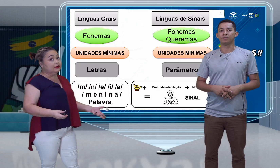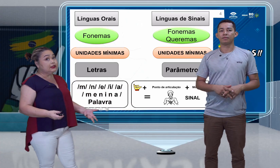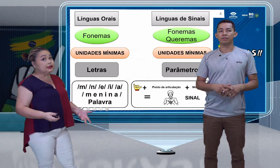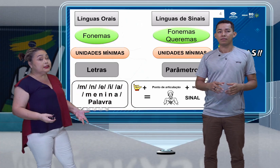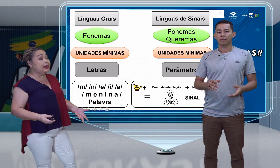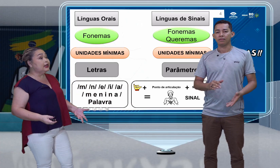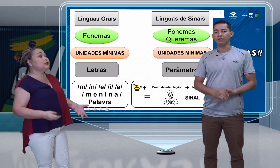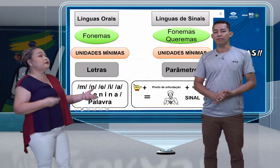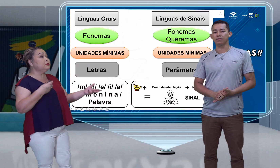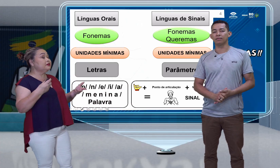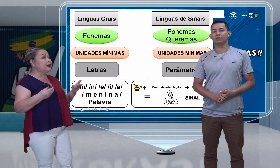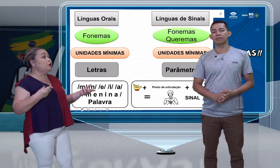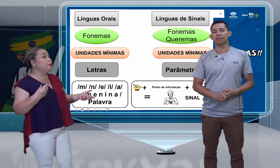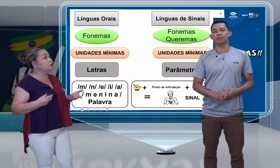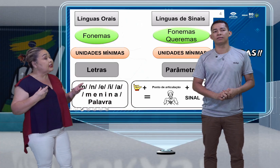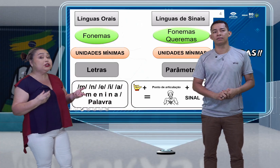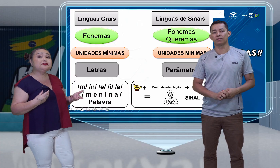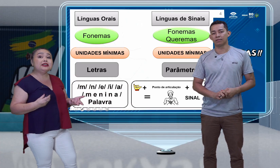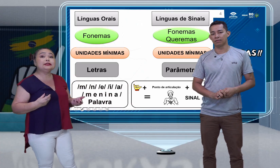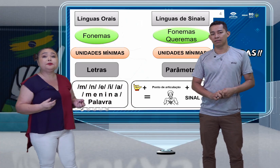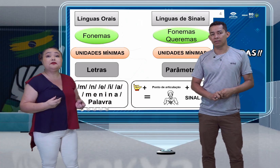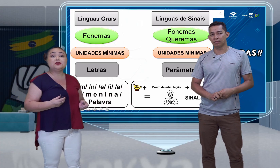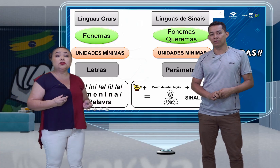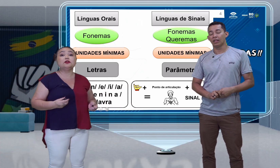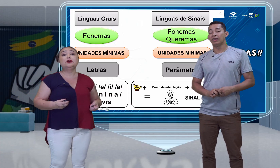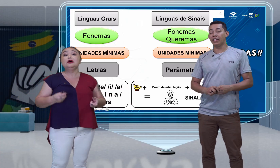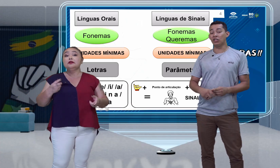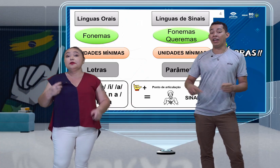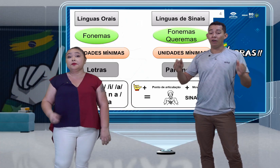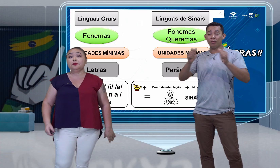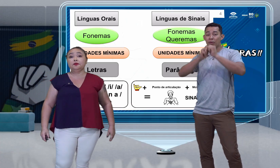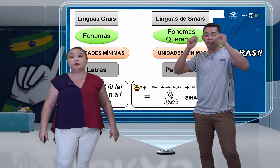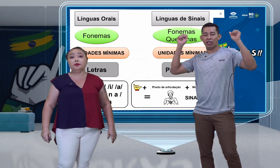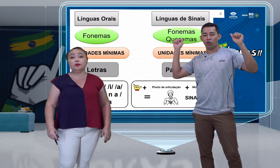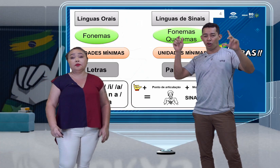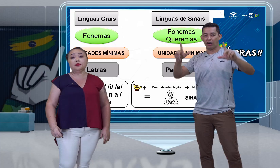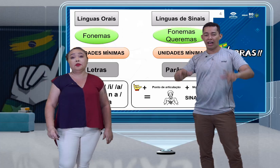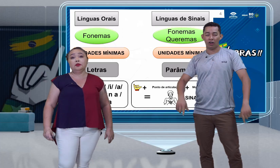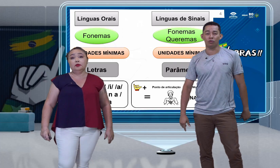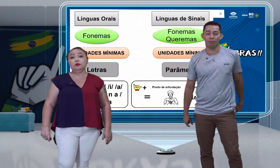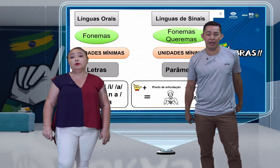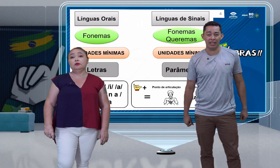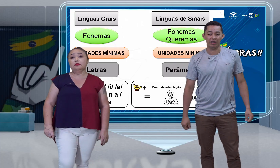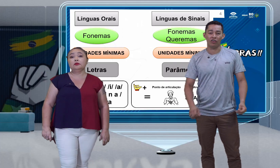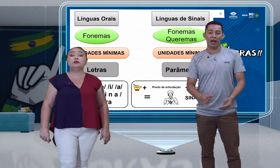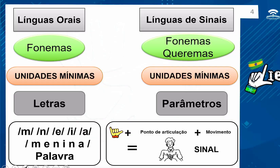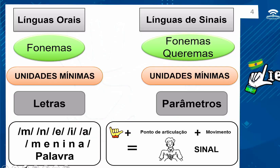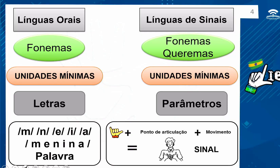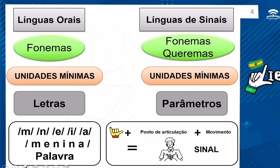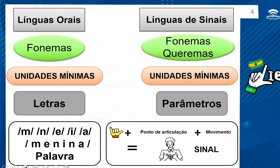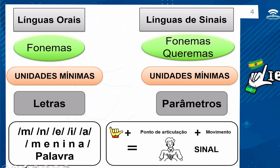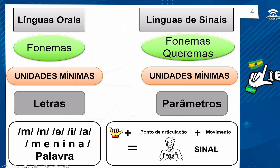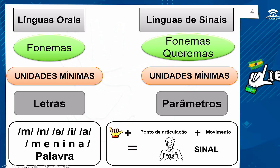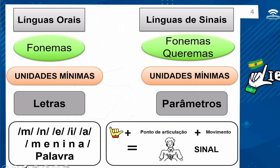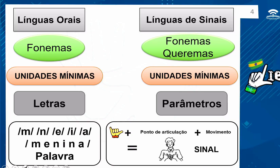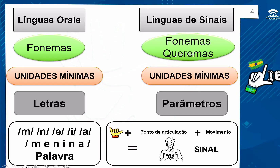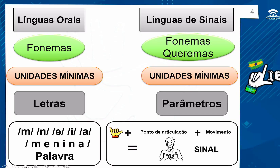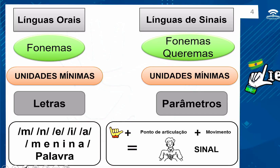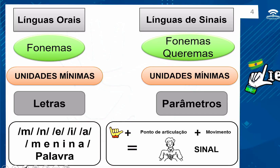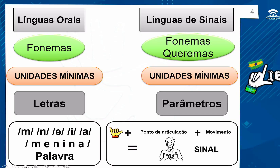de sinais, vamos falar um pouco da diferença, professor? Isso aí, vou pedir pro diretor colocar o bem grandão lá pra gente, para vocês poderem olhar bem